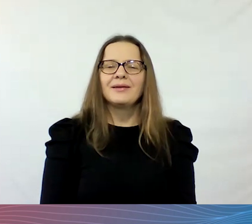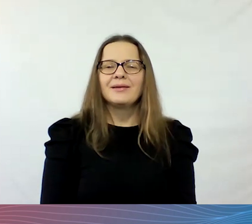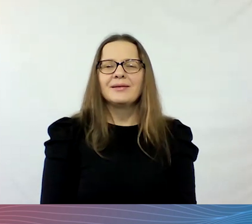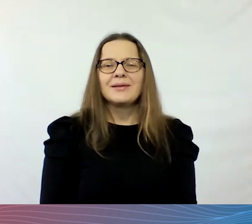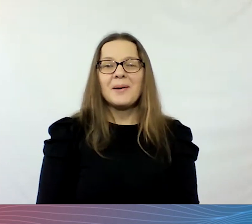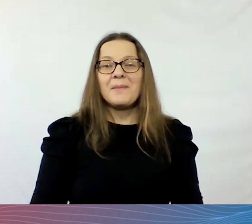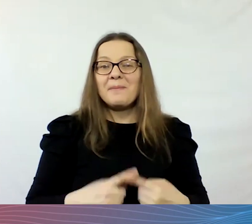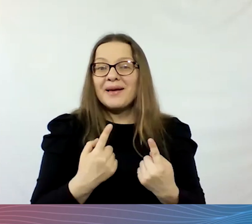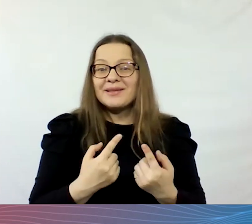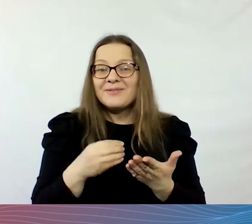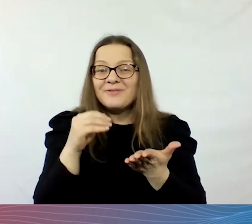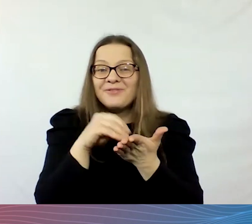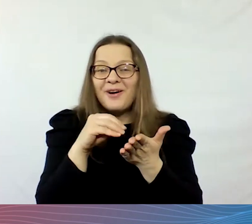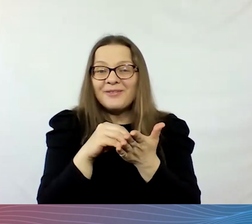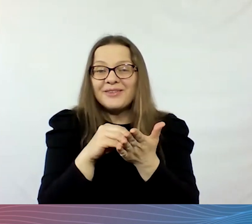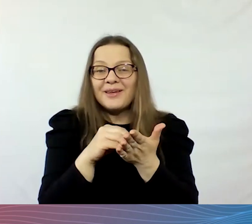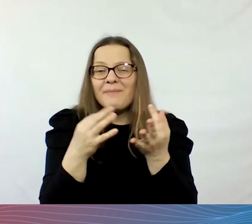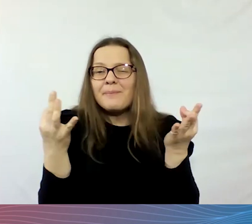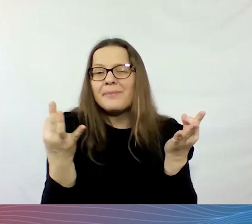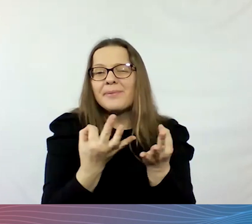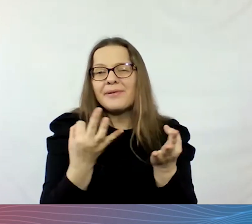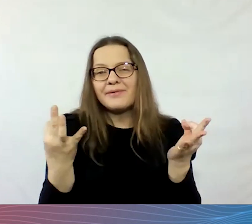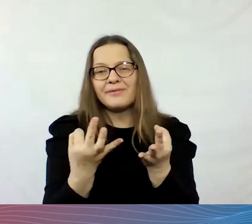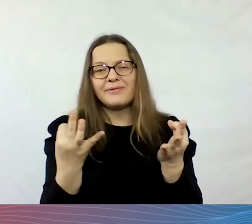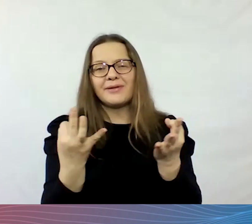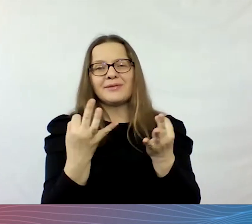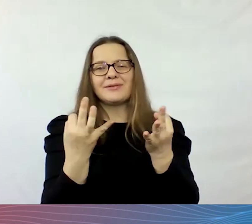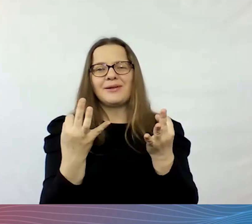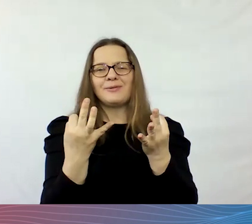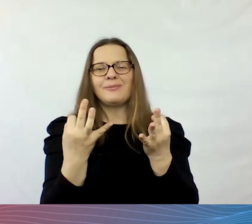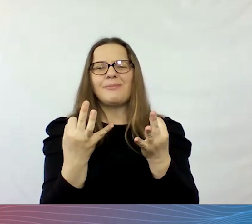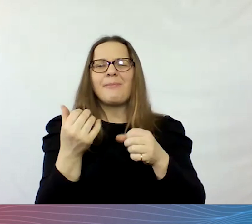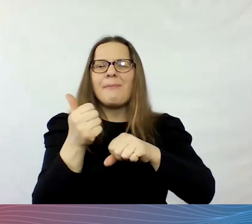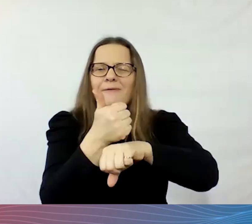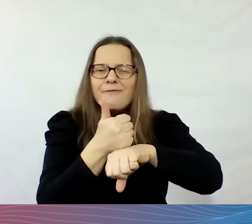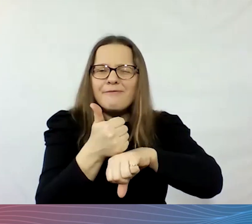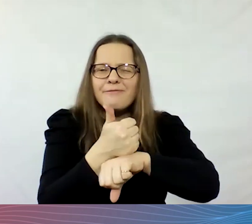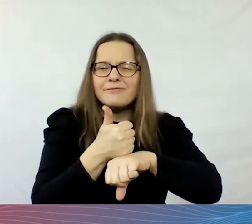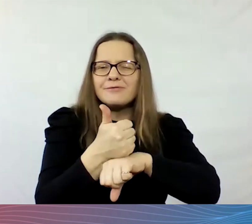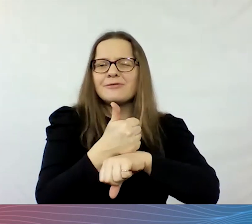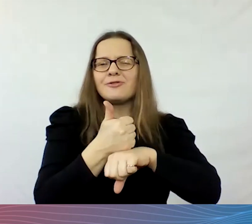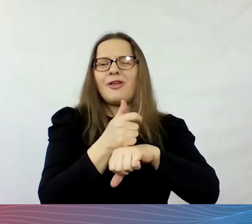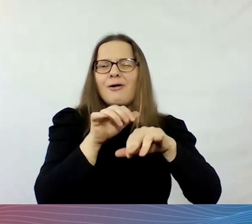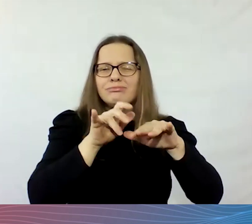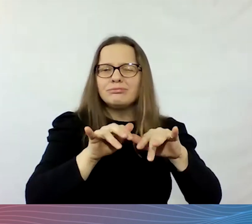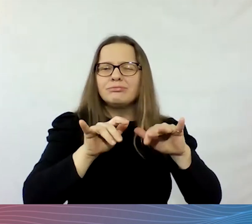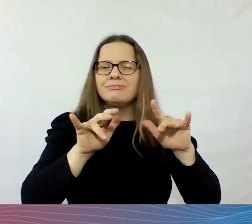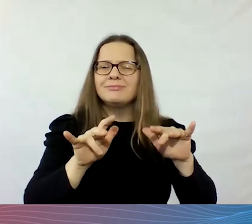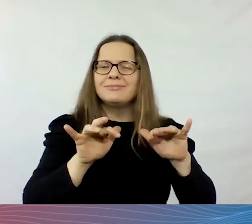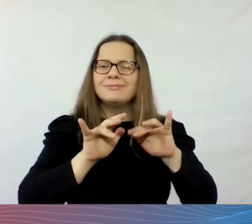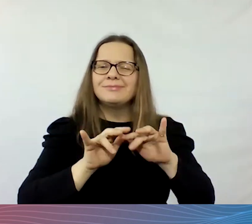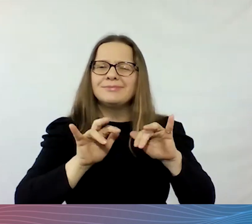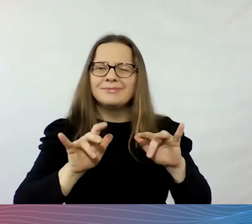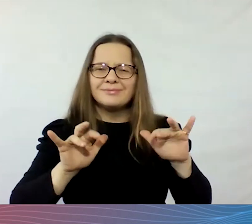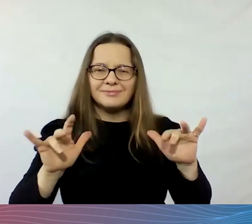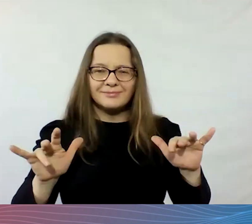Mas não somos pianistas. Poucos são pianistas aqui. Então, aquele que exercita o